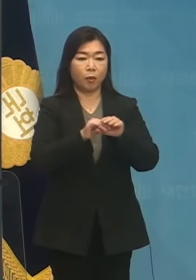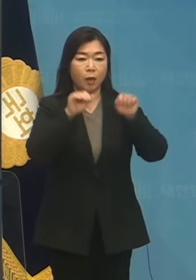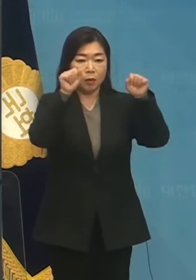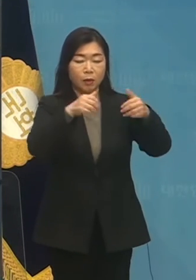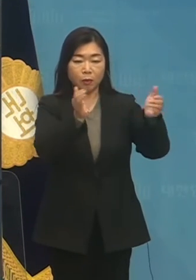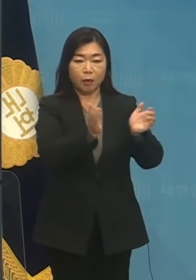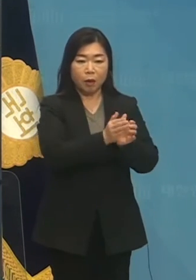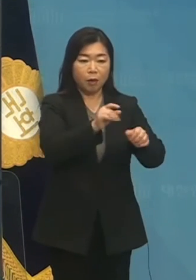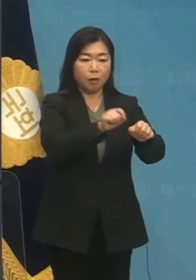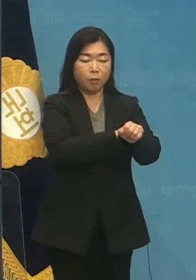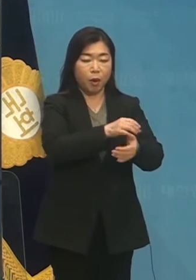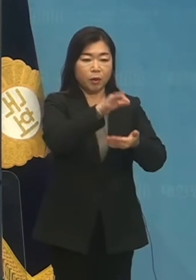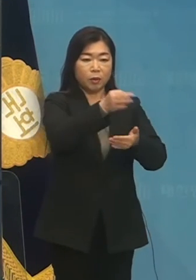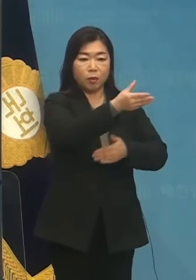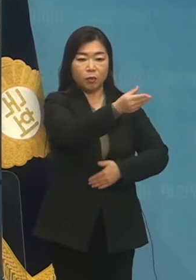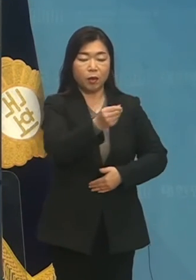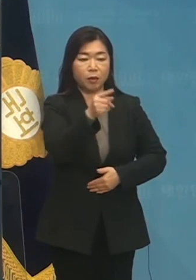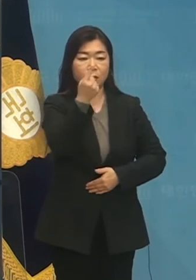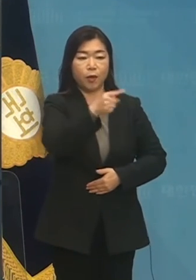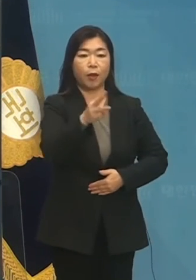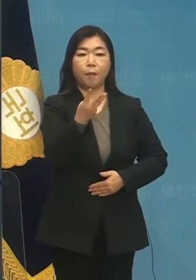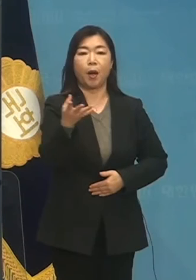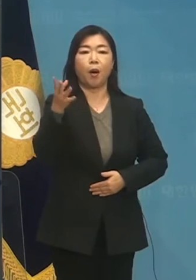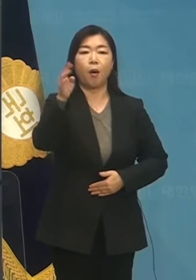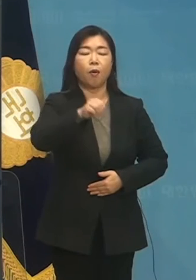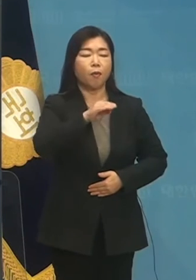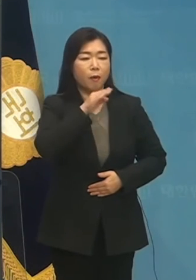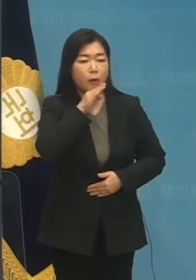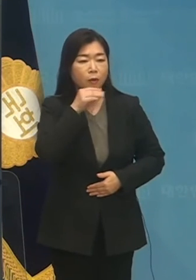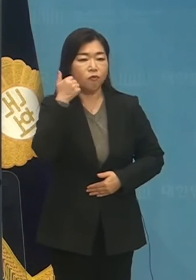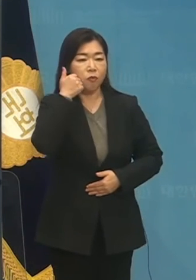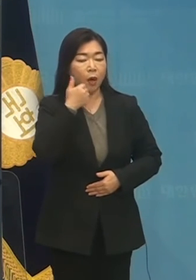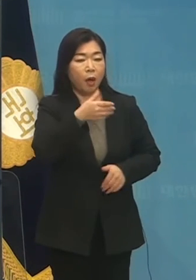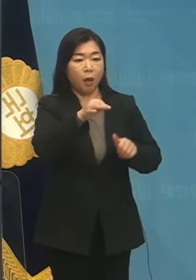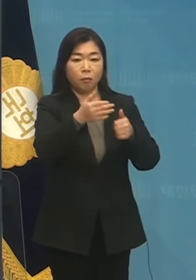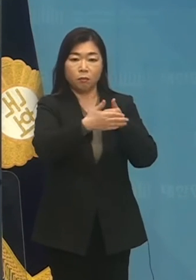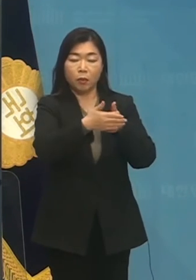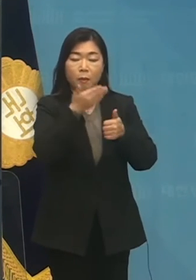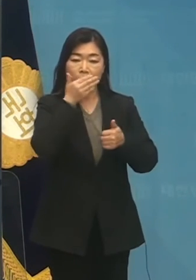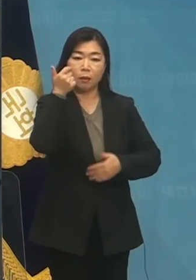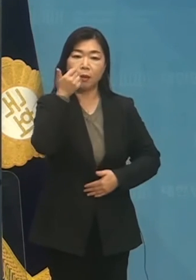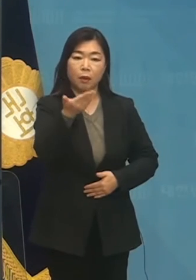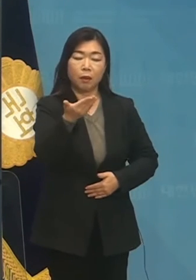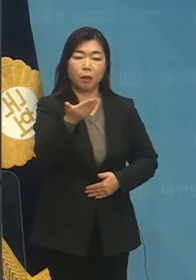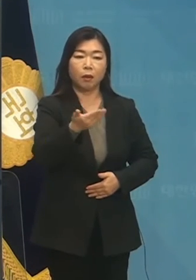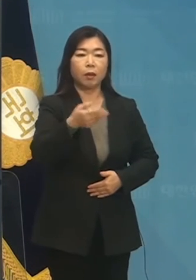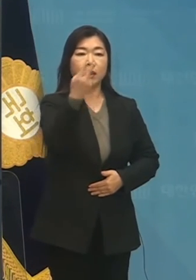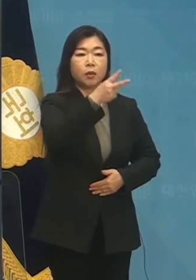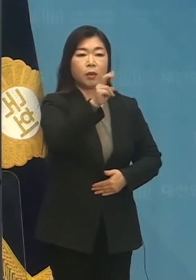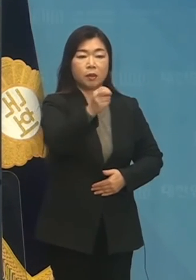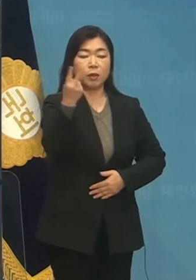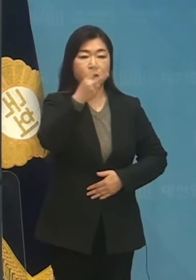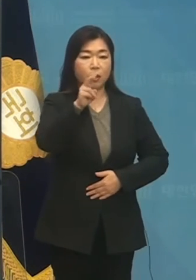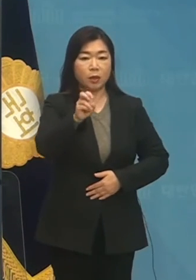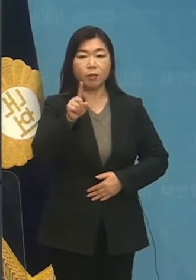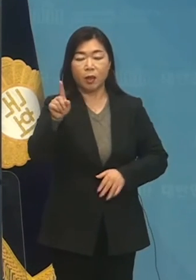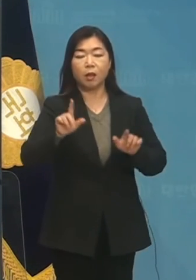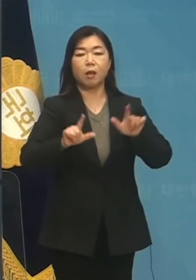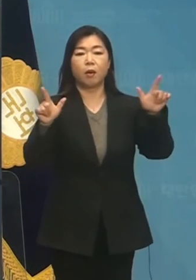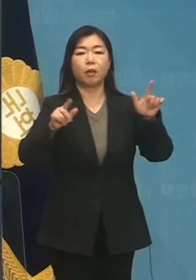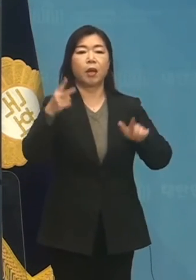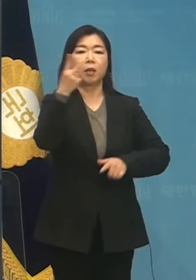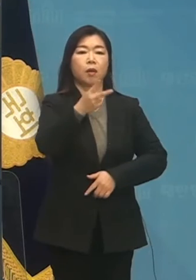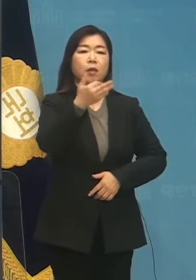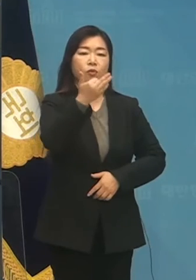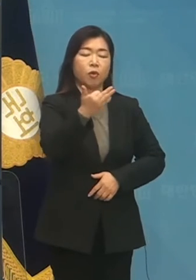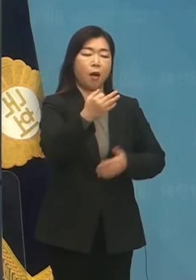관광진흥개발기금 특별증자 1,300억을 누가 과연 받을까요? 이미 2020년, 2021년,